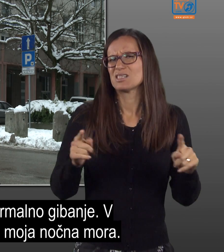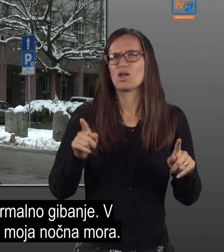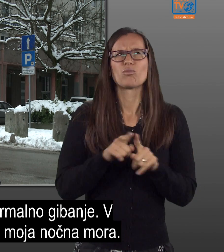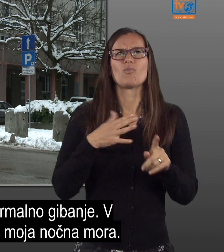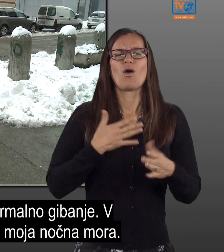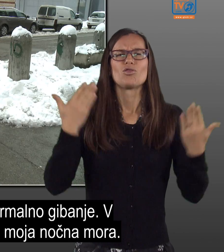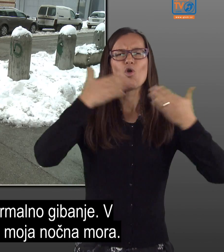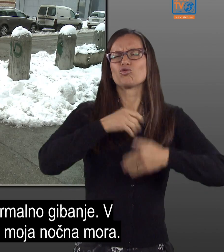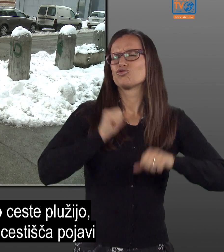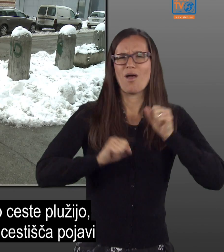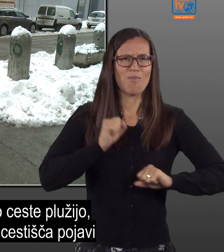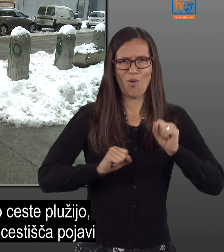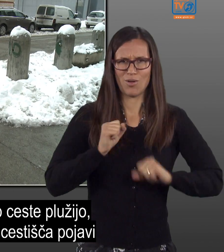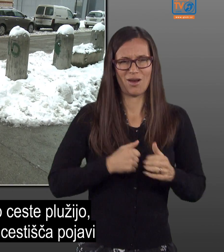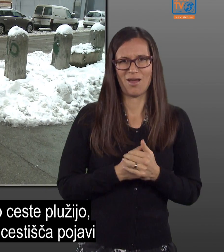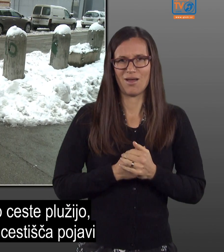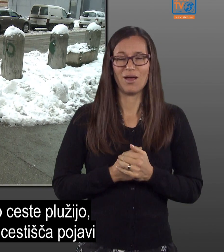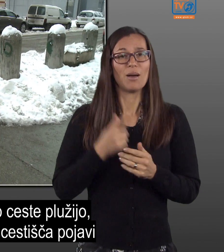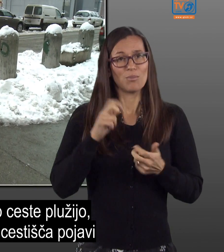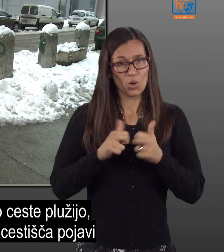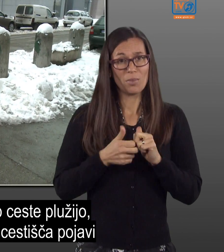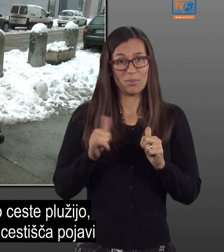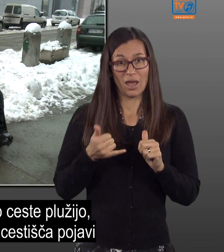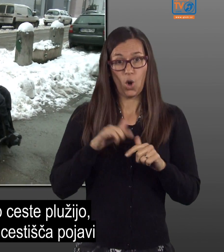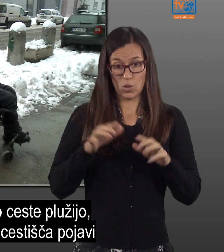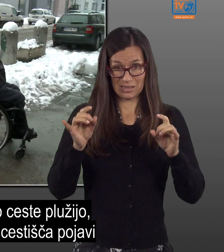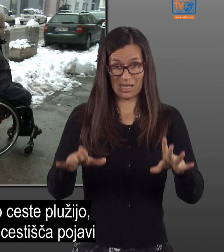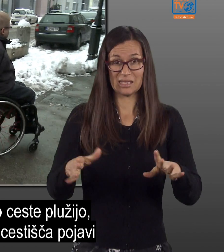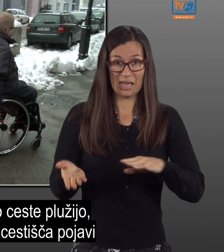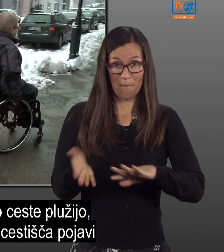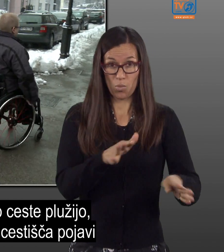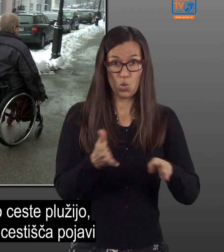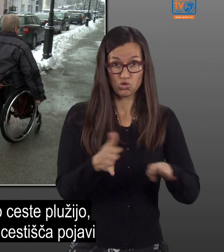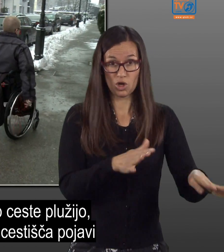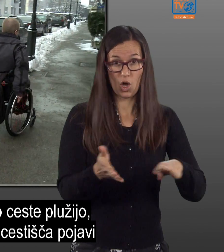moja nočna mora. Problem je pa v tem, da ko ceste plužijo,